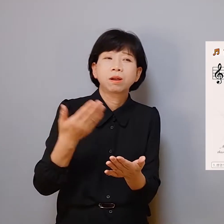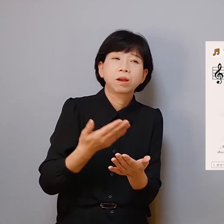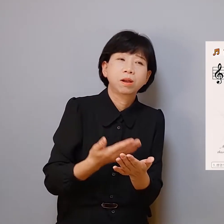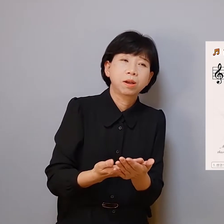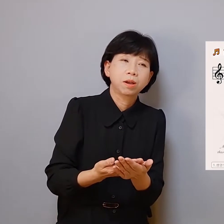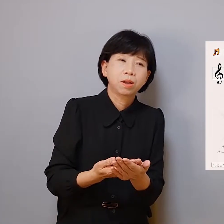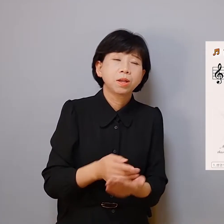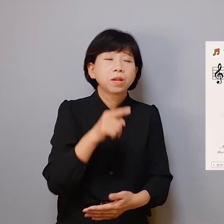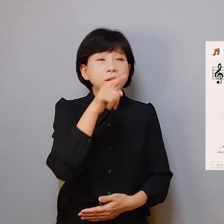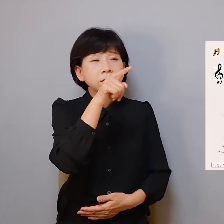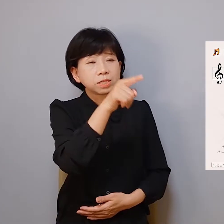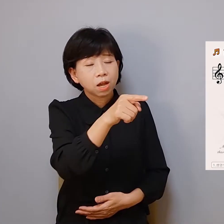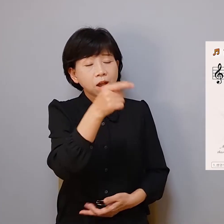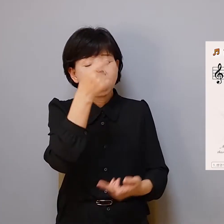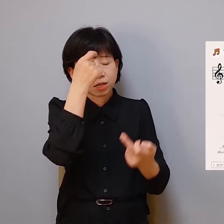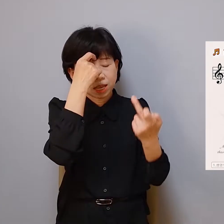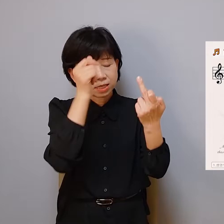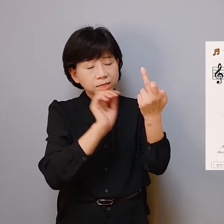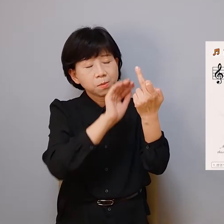가르치소서.